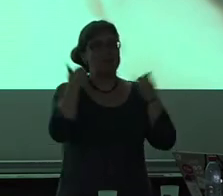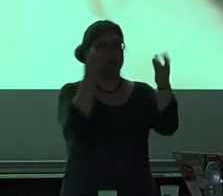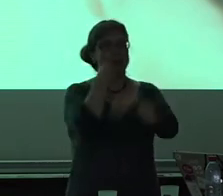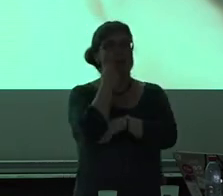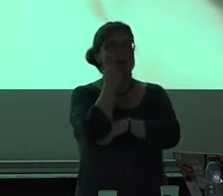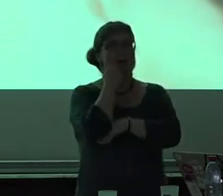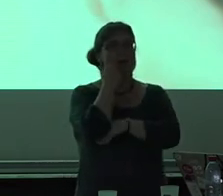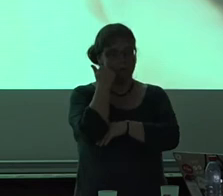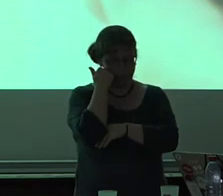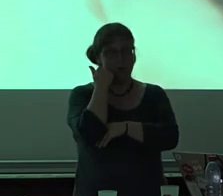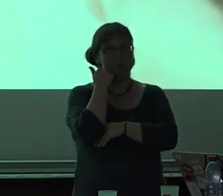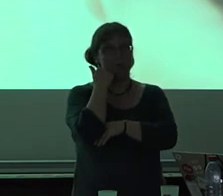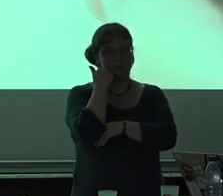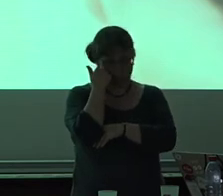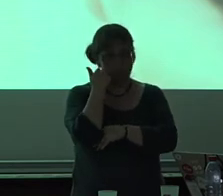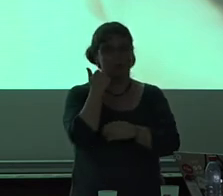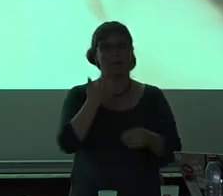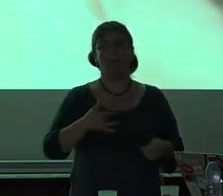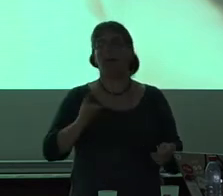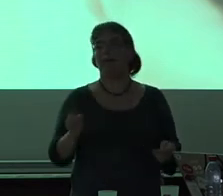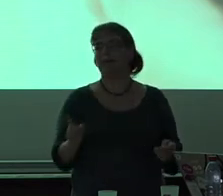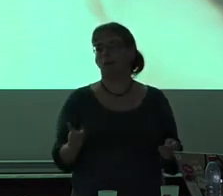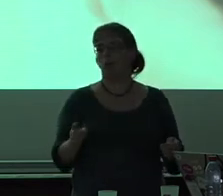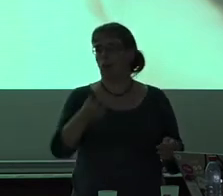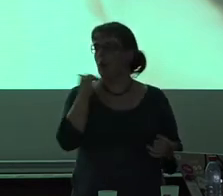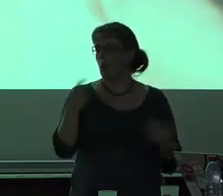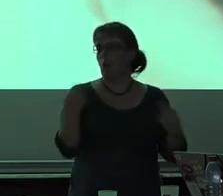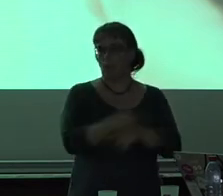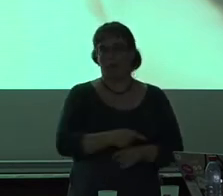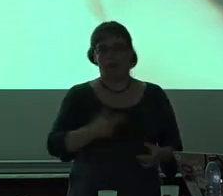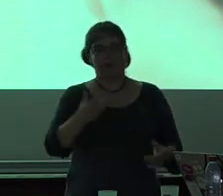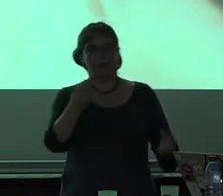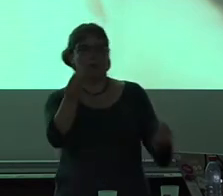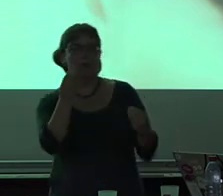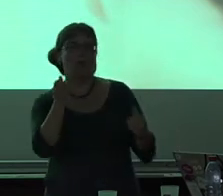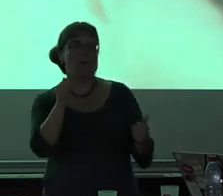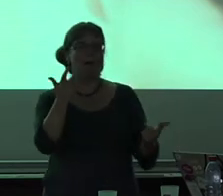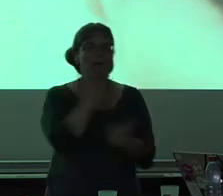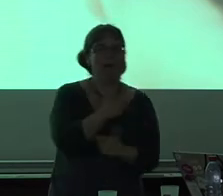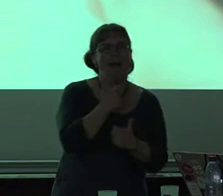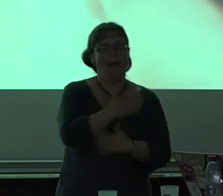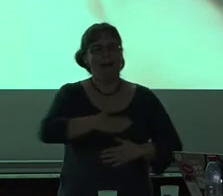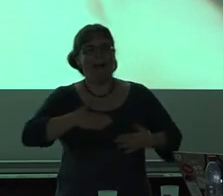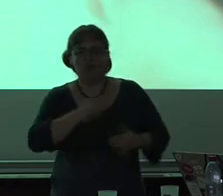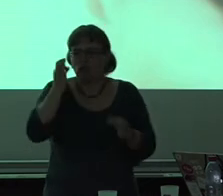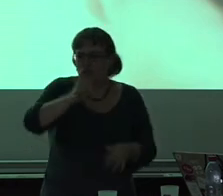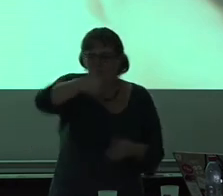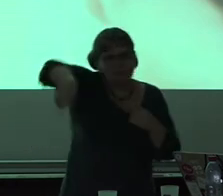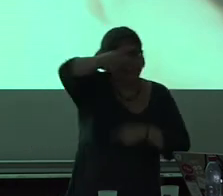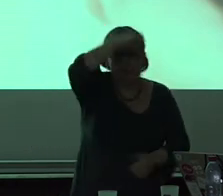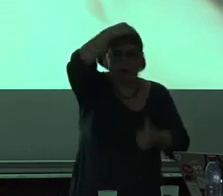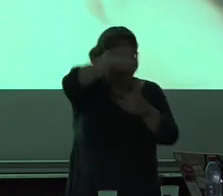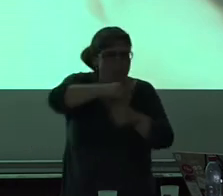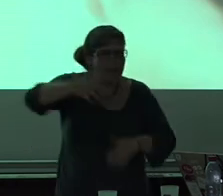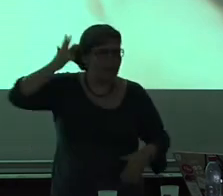suivre, un contenu qui inspire, un contenu dont vous vous souviendrez. Je suis sûre que vous vous souvenez des cours